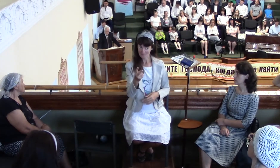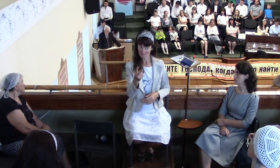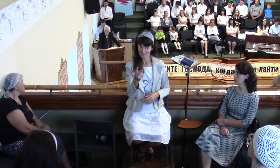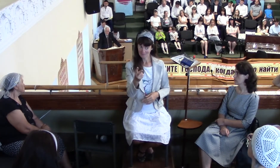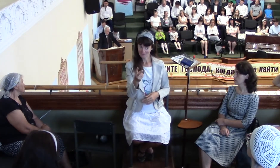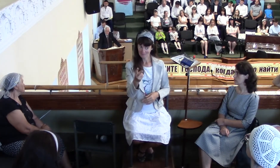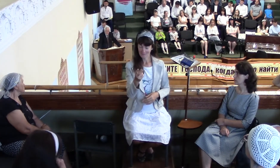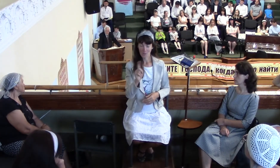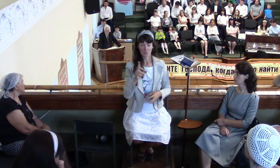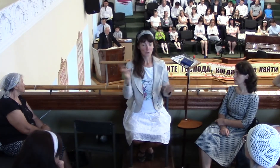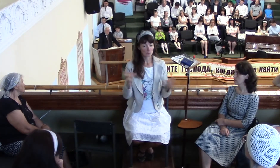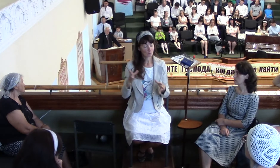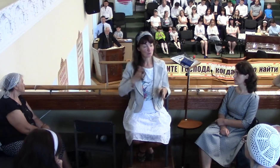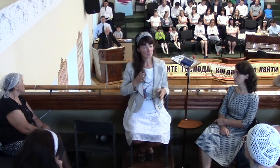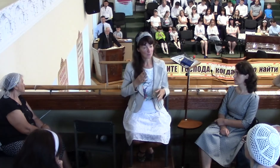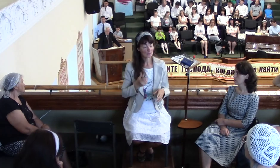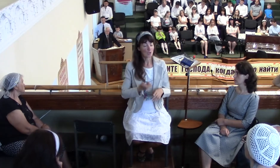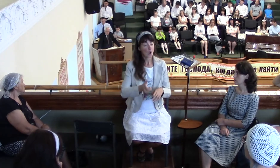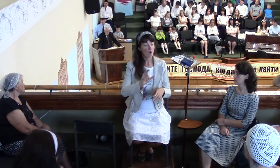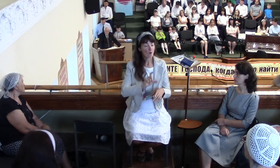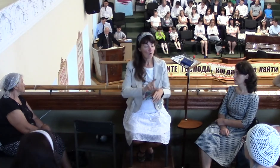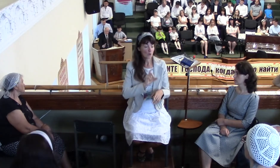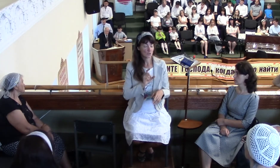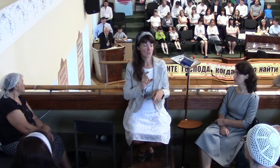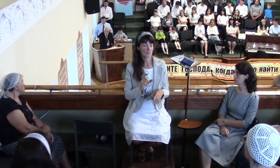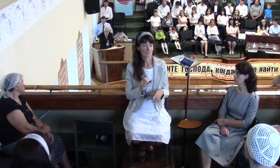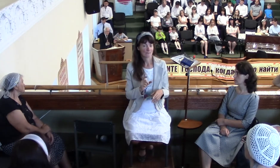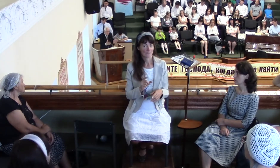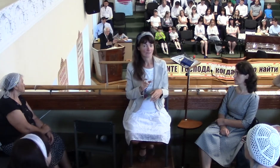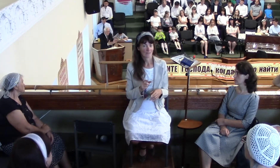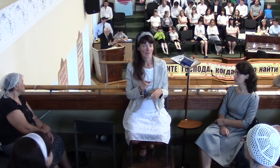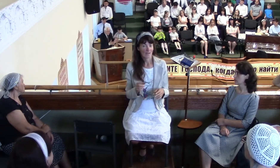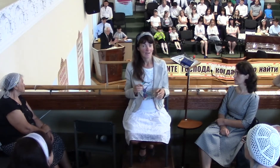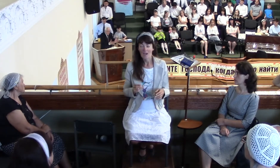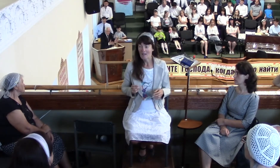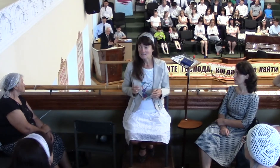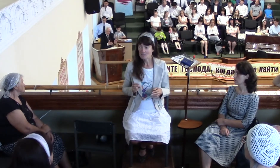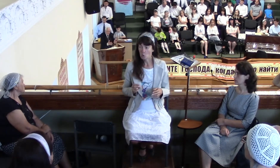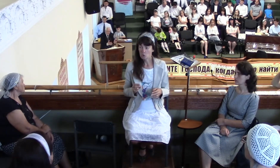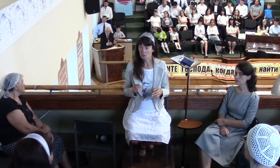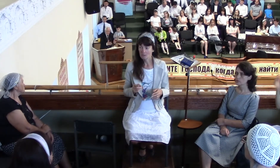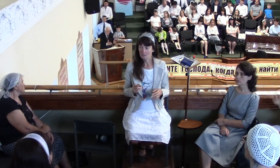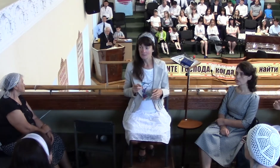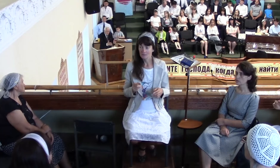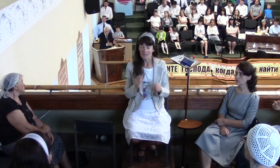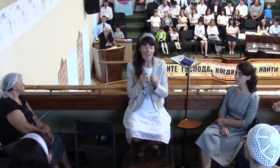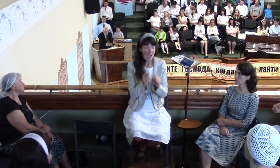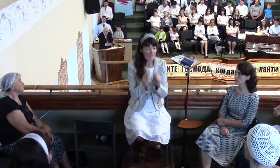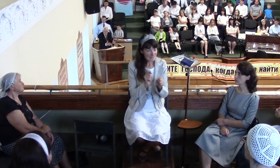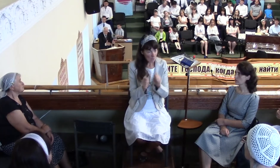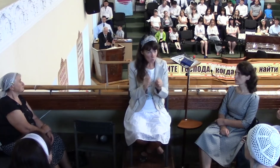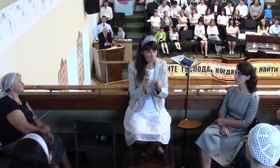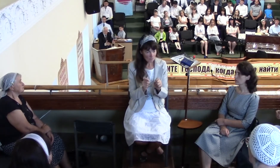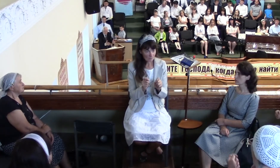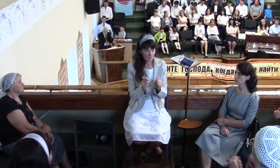обнаруживаешь. Нужно быть очень аккуратным, потому что, проходя между этими двигателями, железяками,